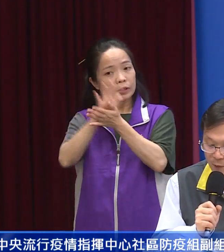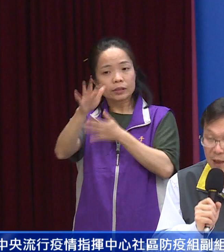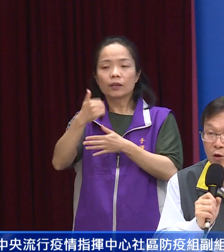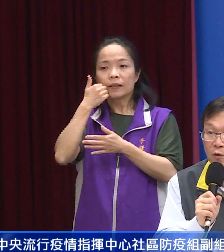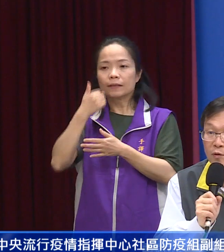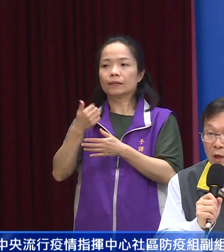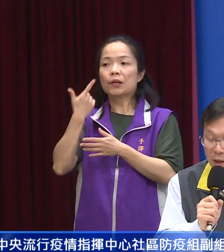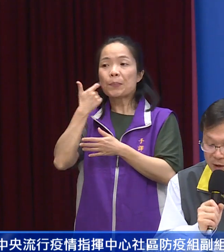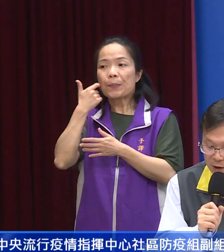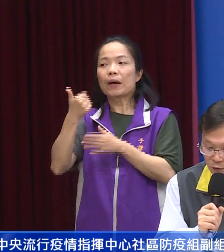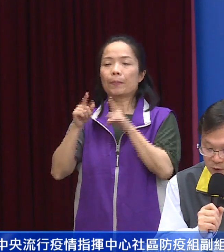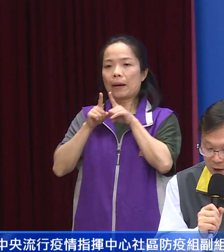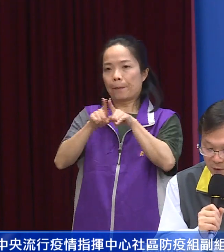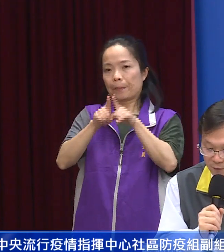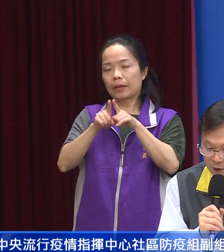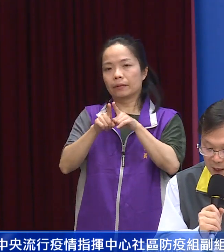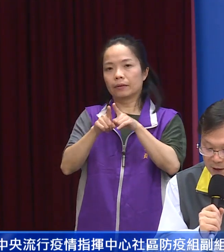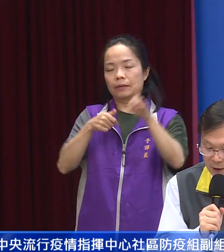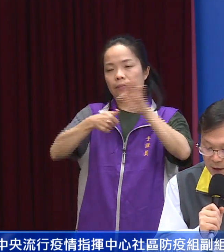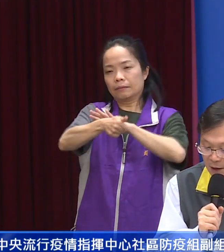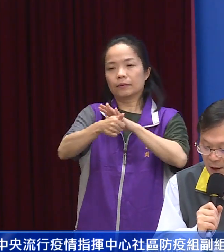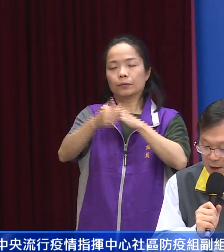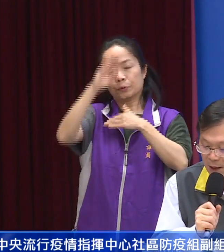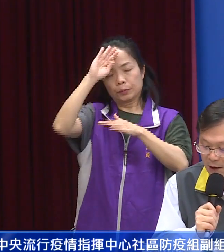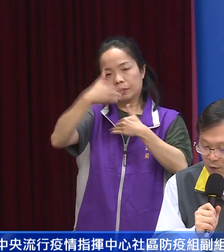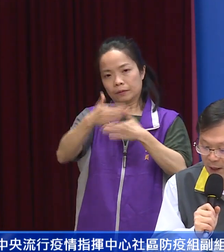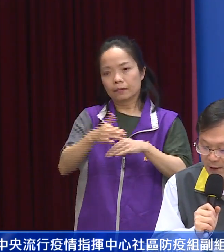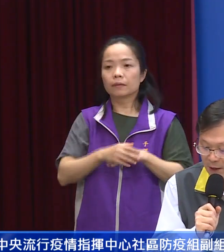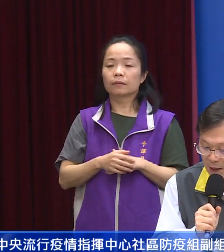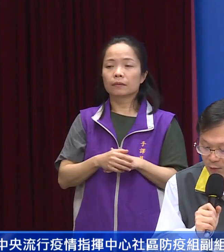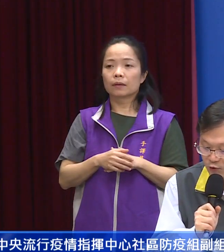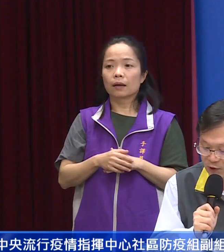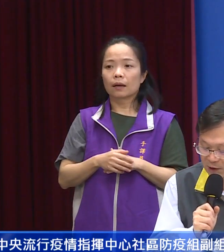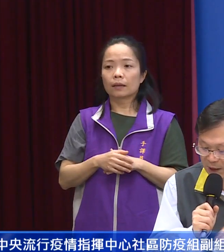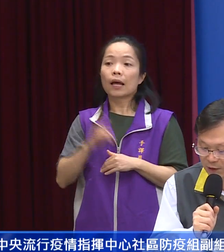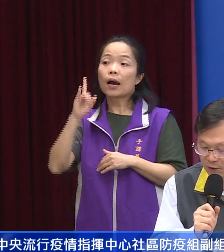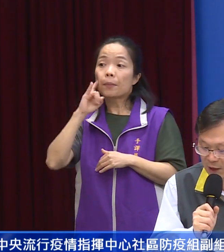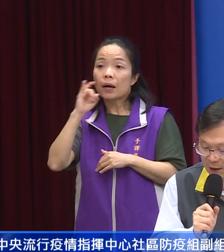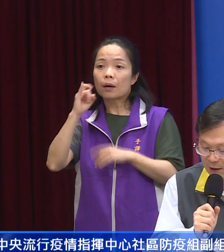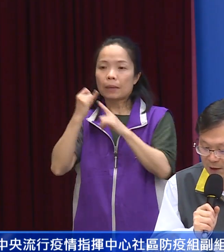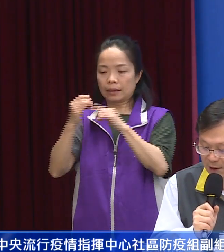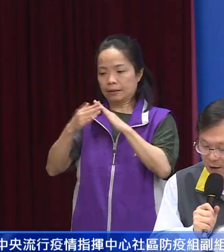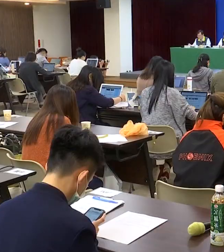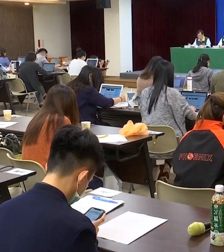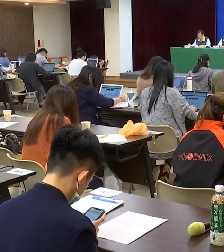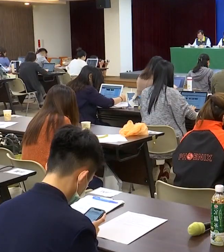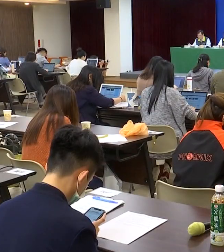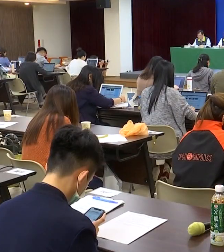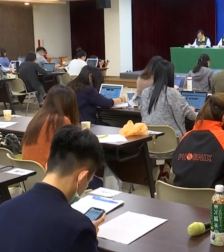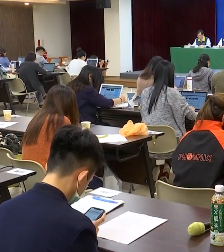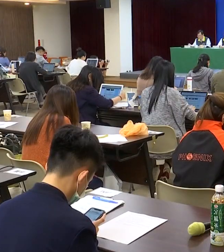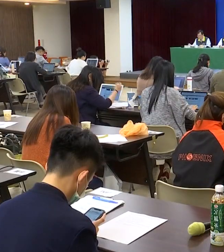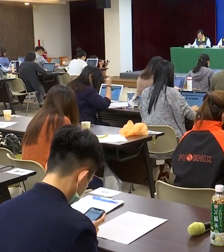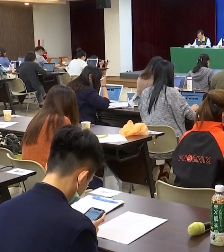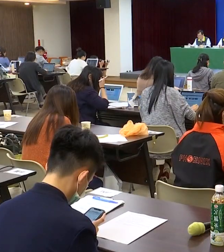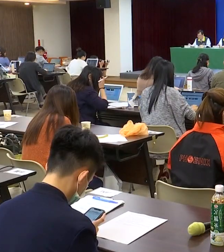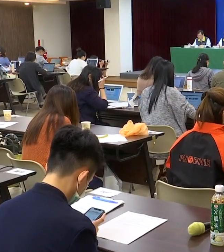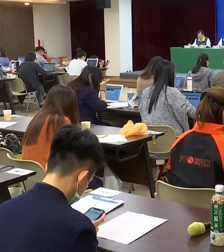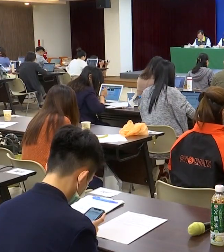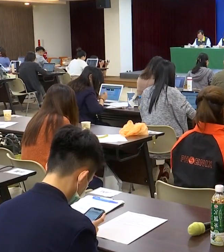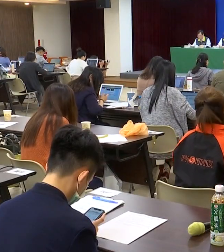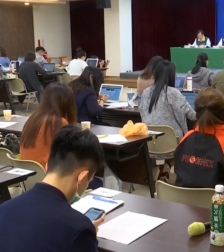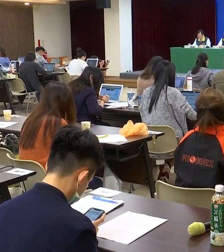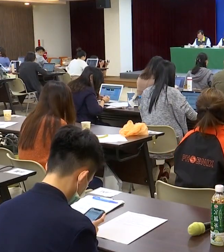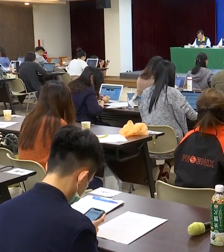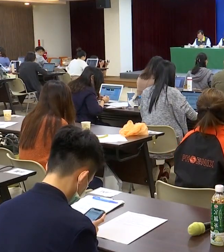父陪同进入这个负压隔离，那另外他的岸母是在居家隔离啊。 指挥中心疫情监测组